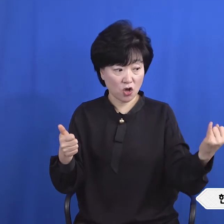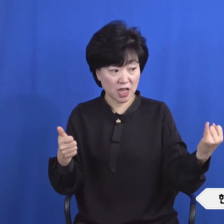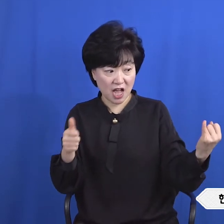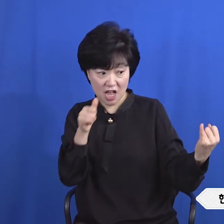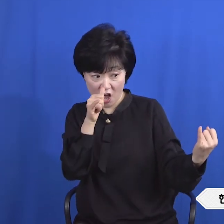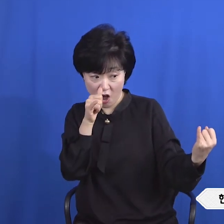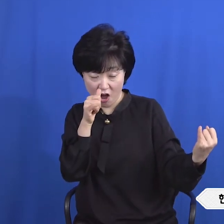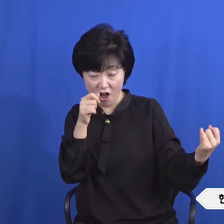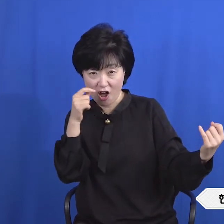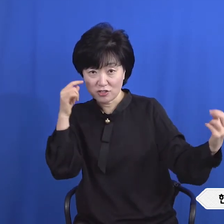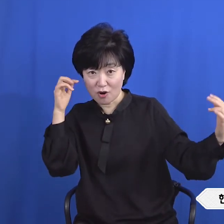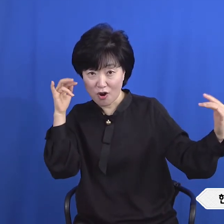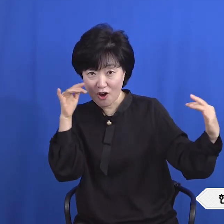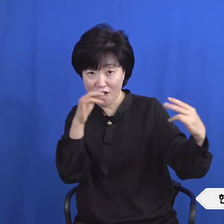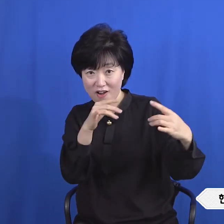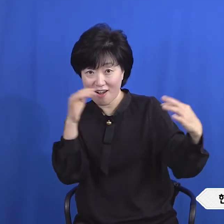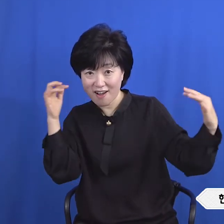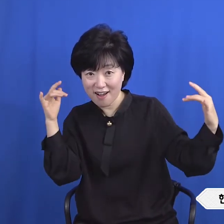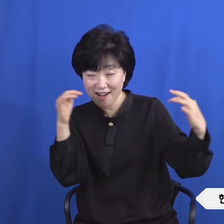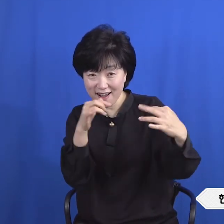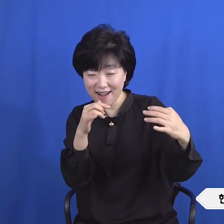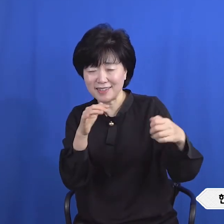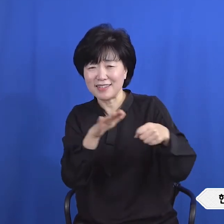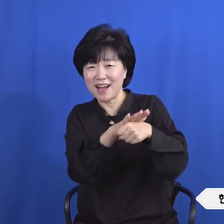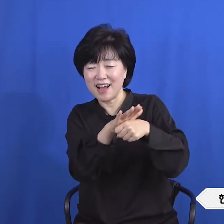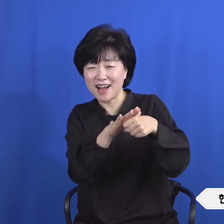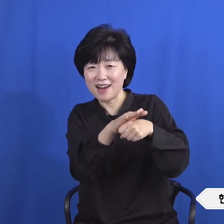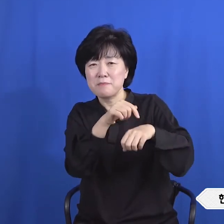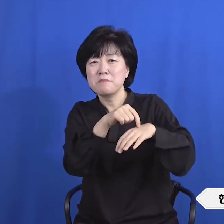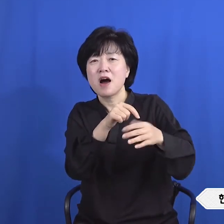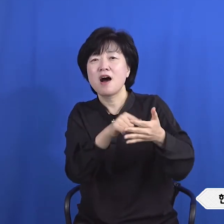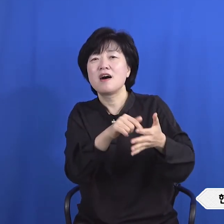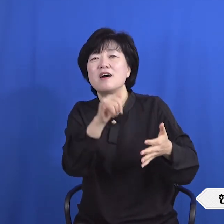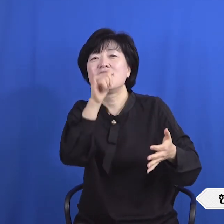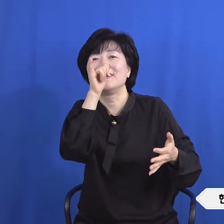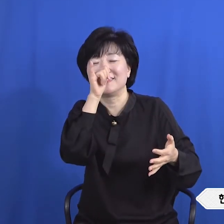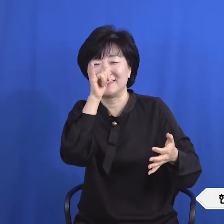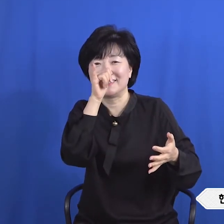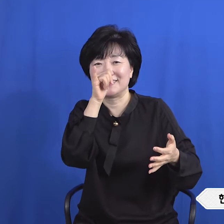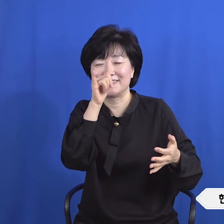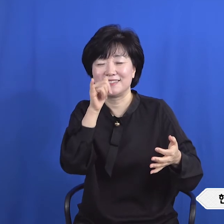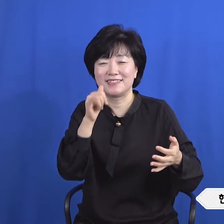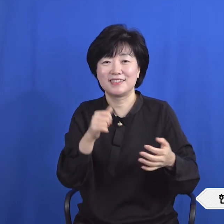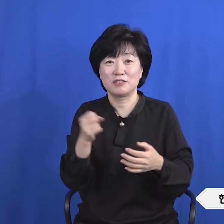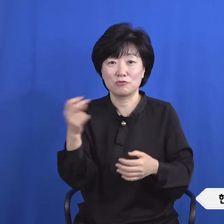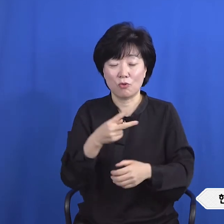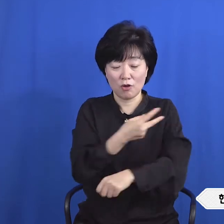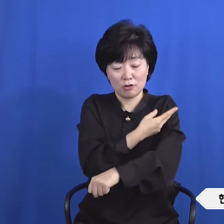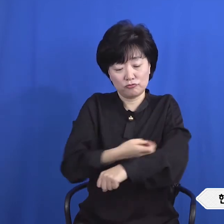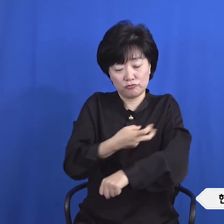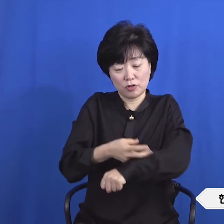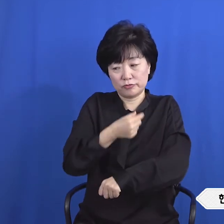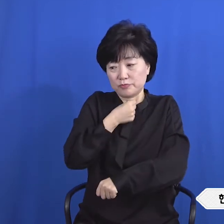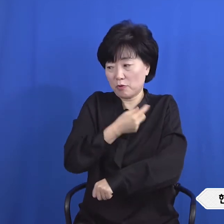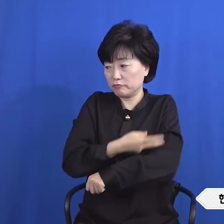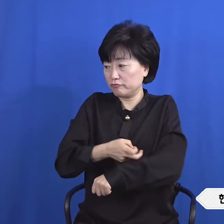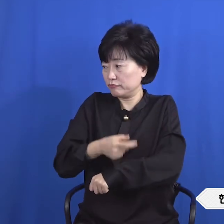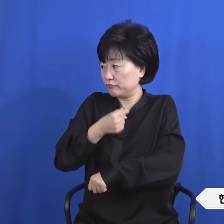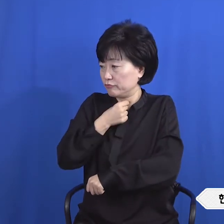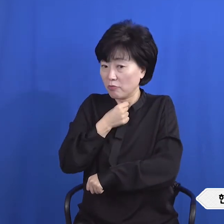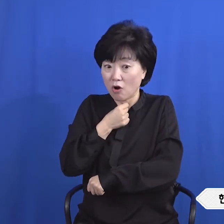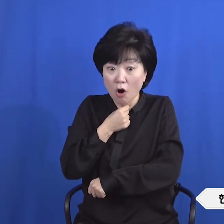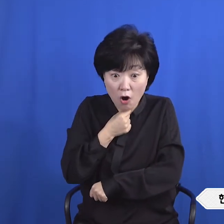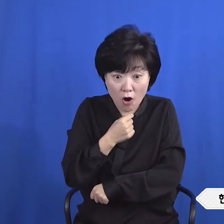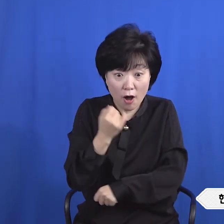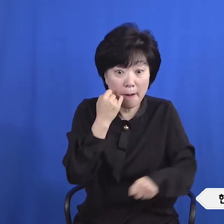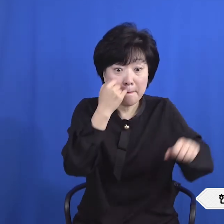때문입니다. 인간이 누구나 수영하고 싶다 하는 마음을 가지는 것은 바다가 존재하기